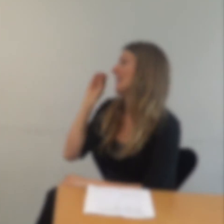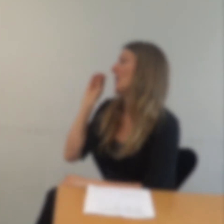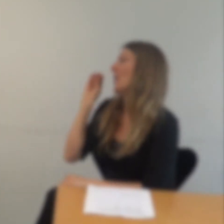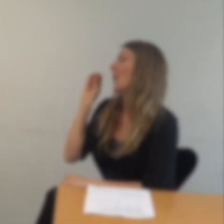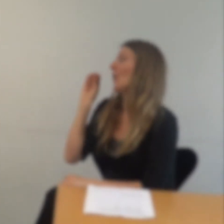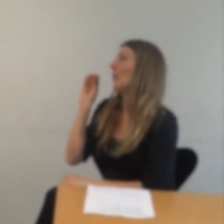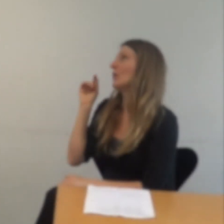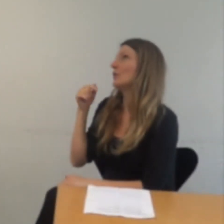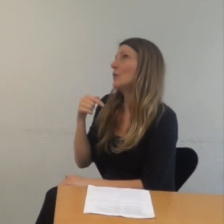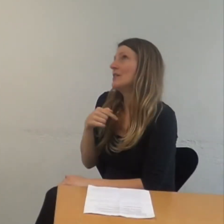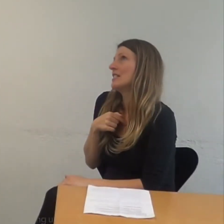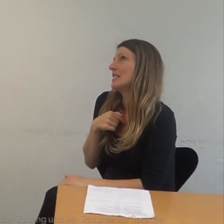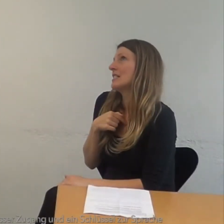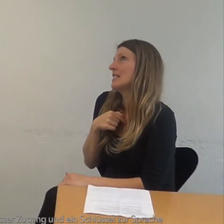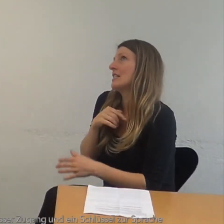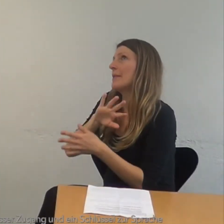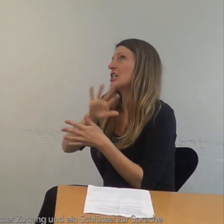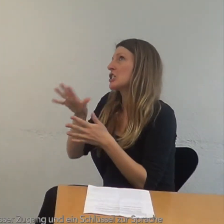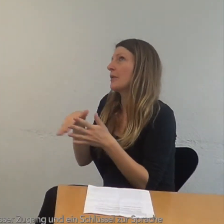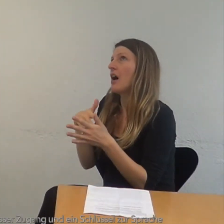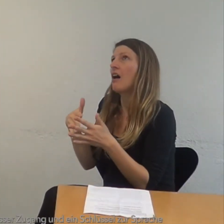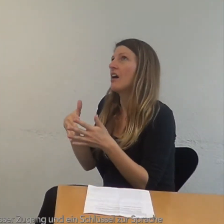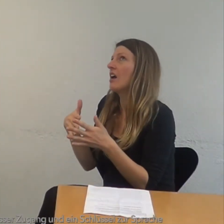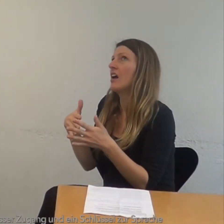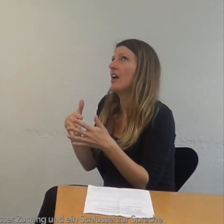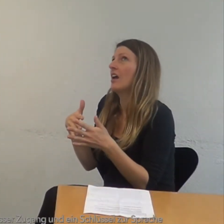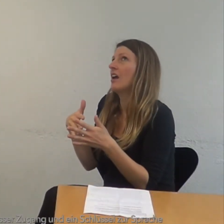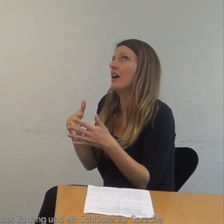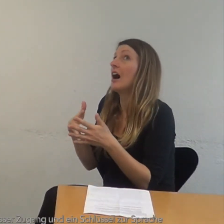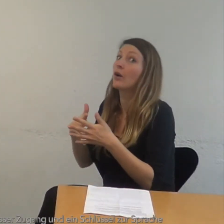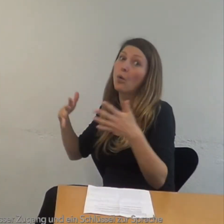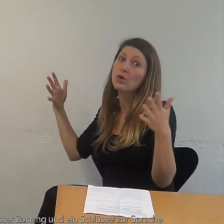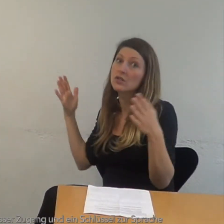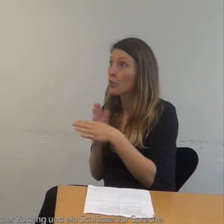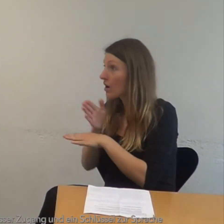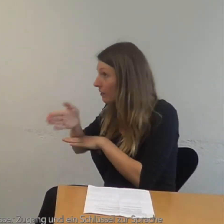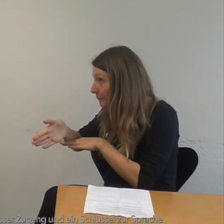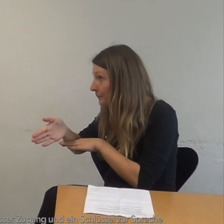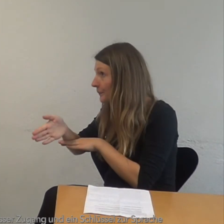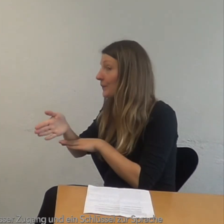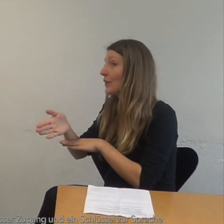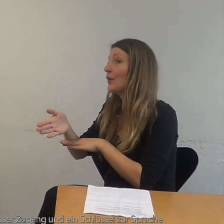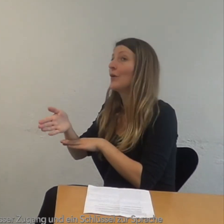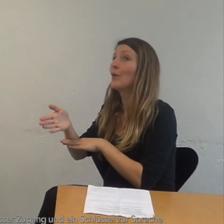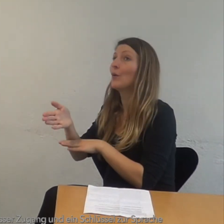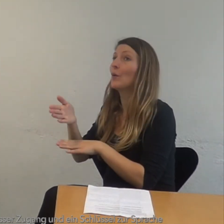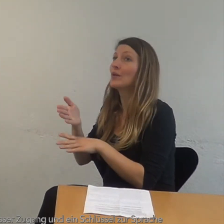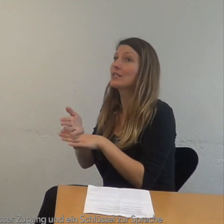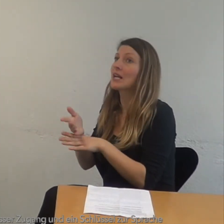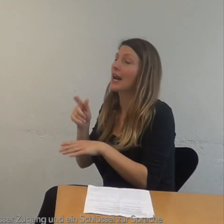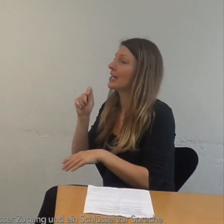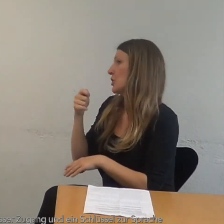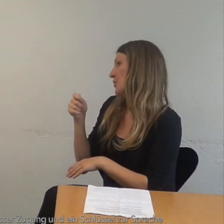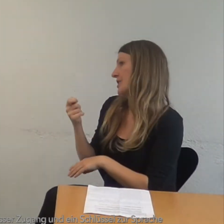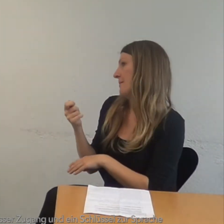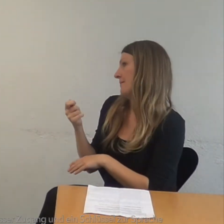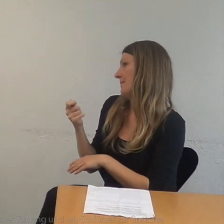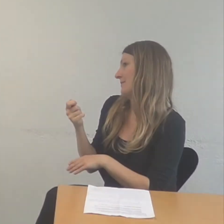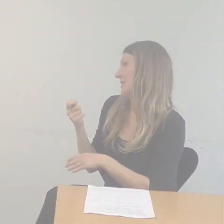hat. Wegen der Sprache einen hohen Zugang, ja. Und ist eine Schlüssel. Ich